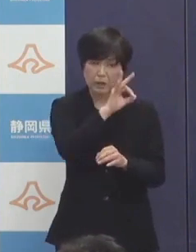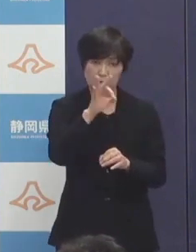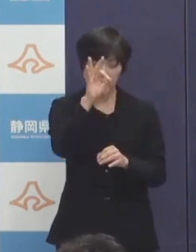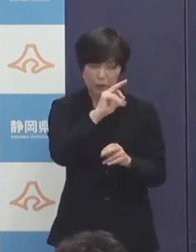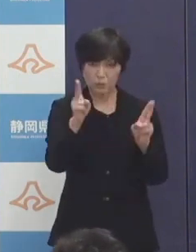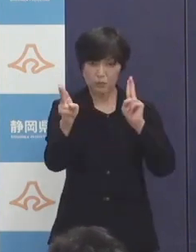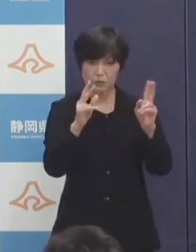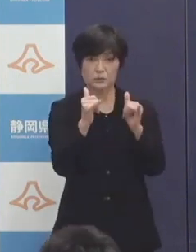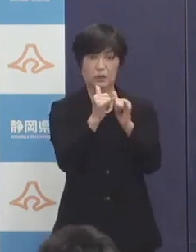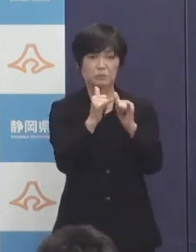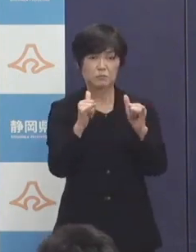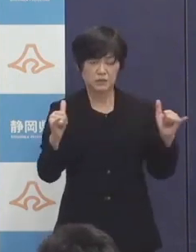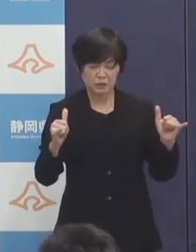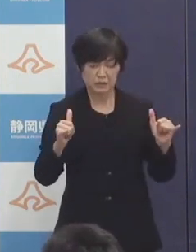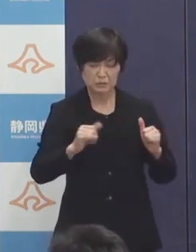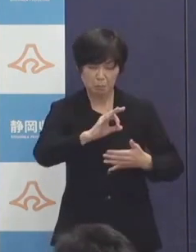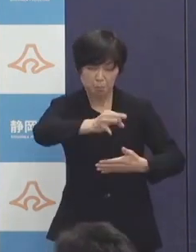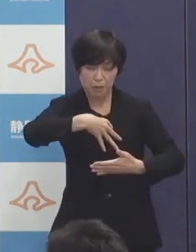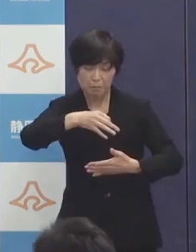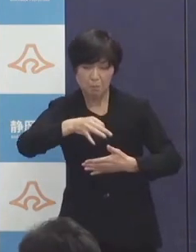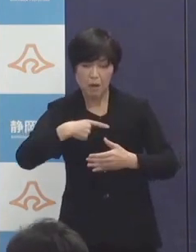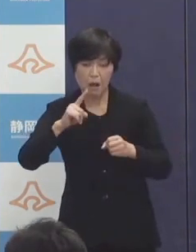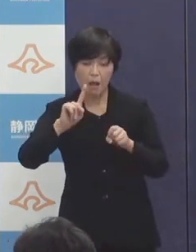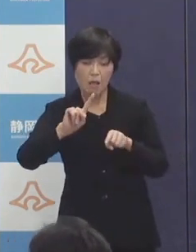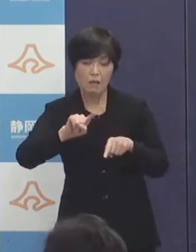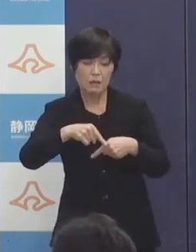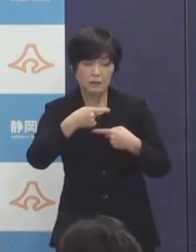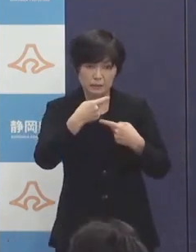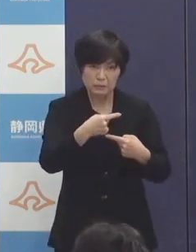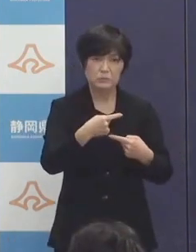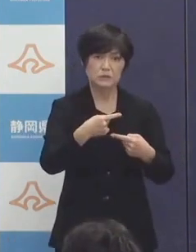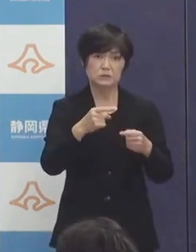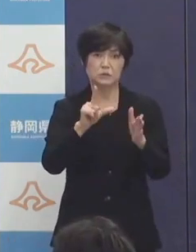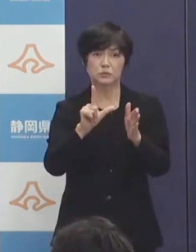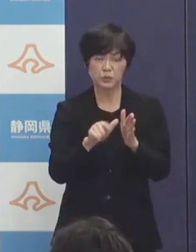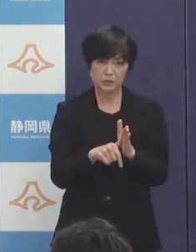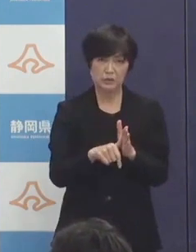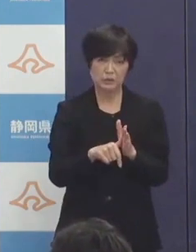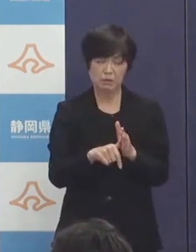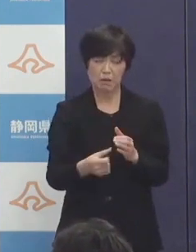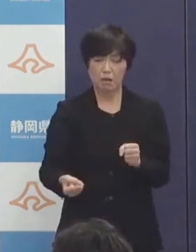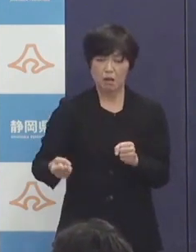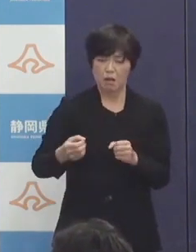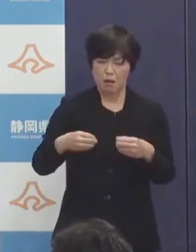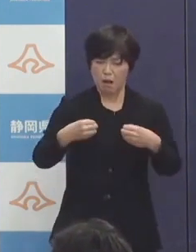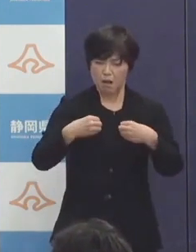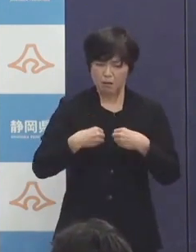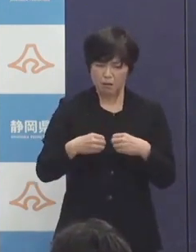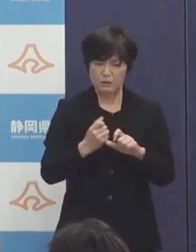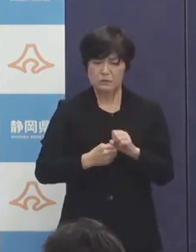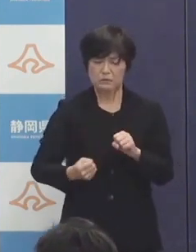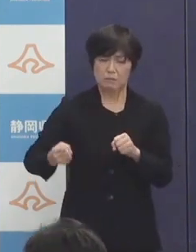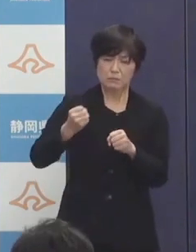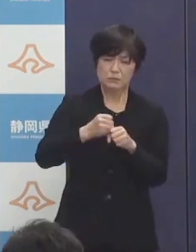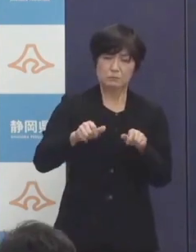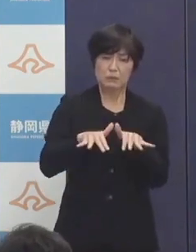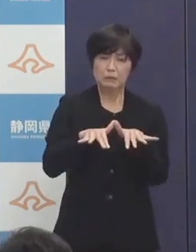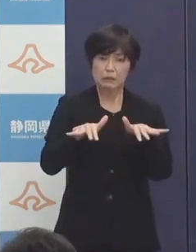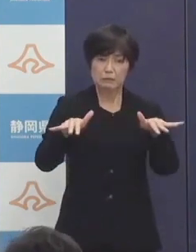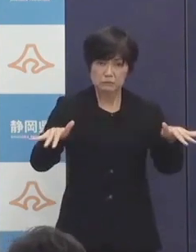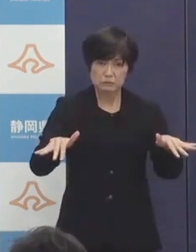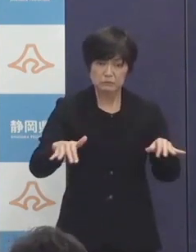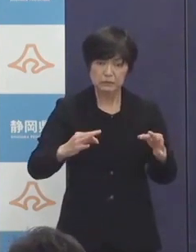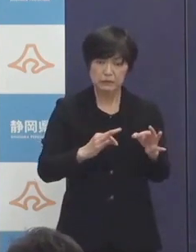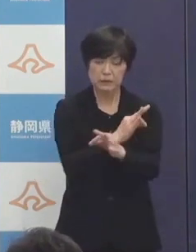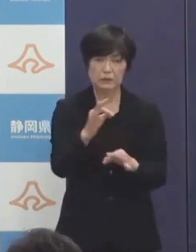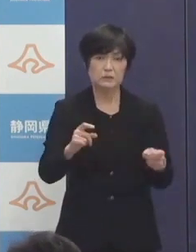にとっては、いわば書き入れ時となる年末年始の重要な時期に感染が再び拡大することによって、経済的